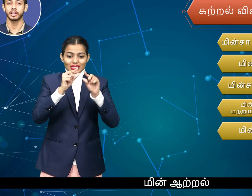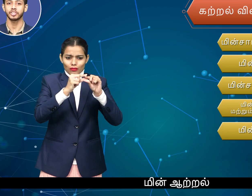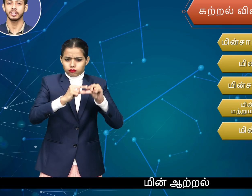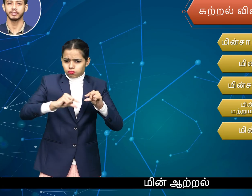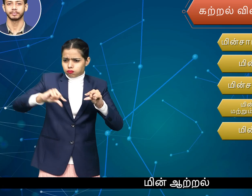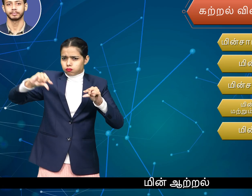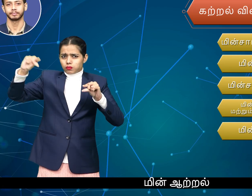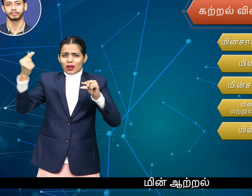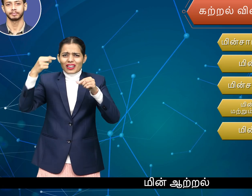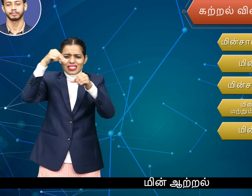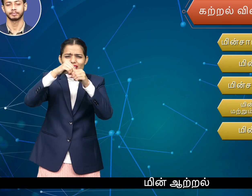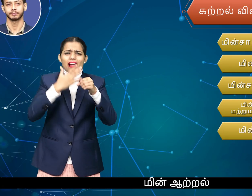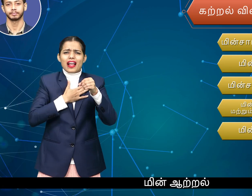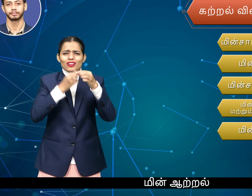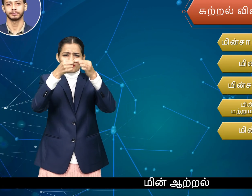மின் அழுத்தம்,